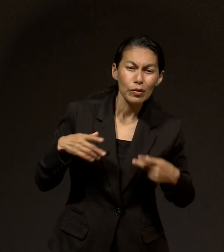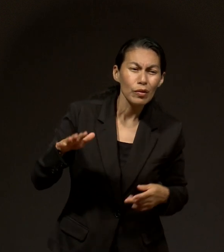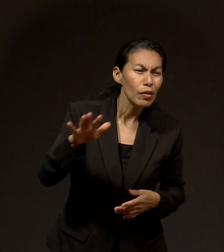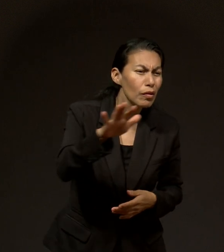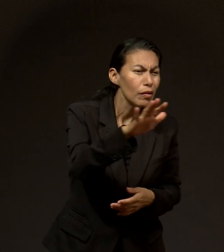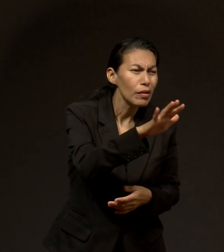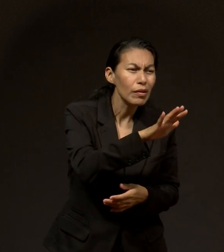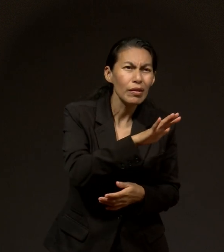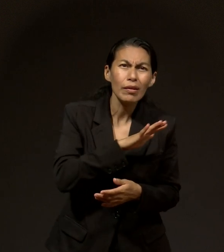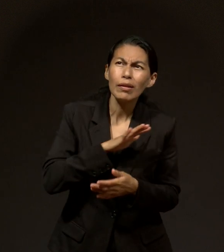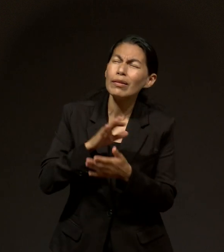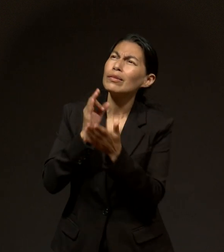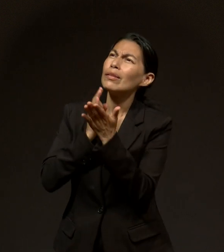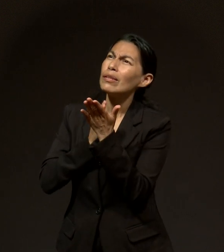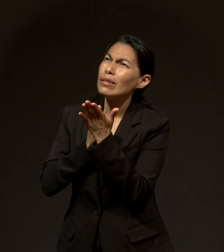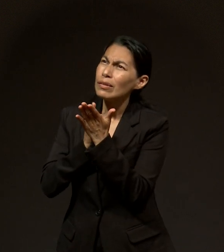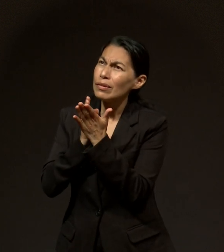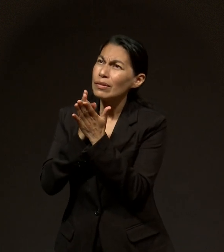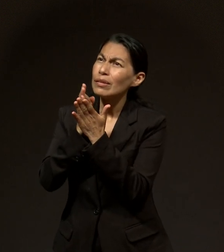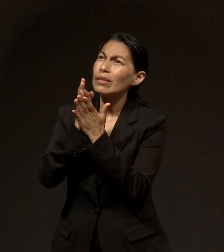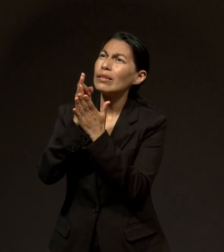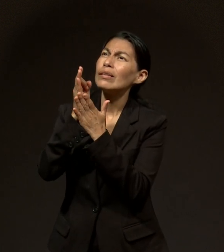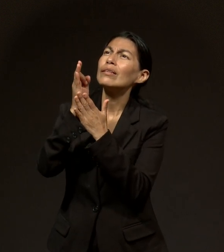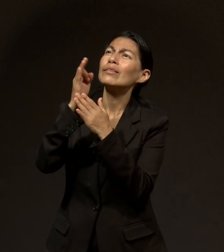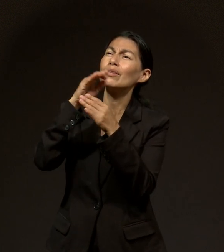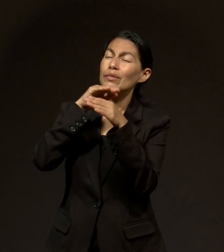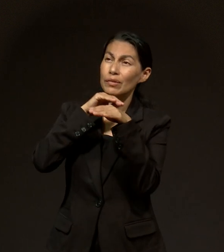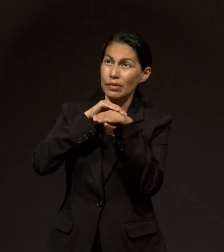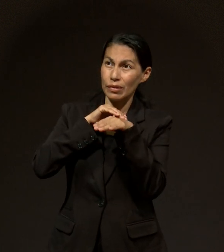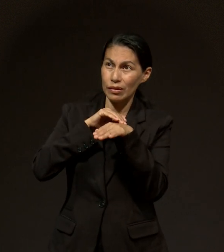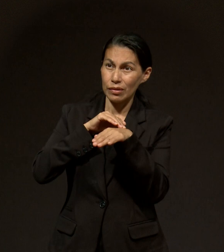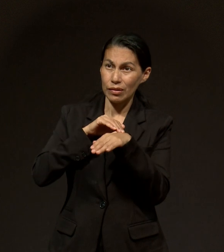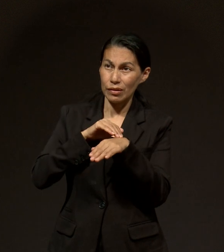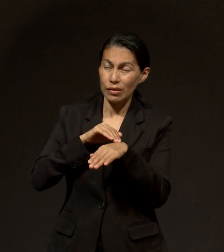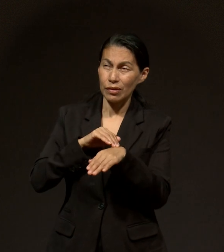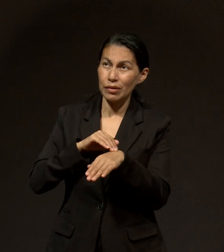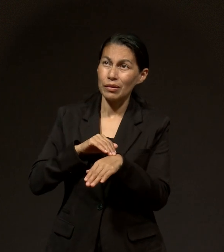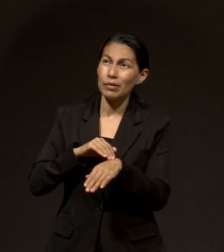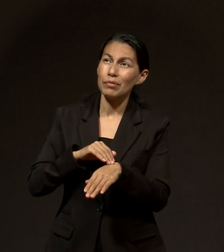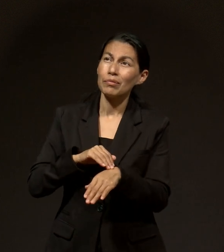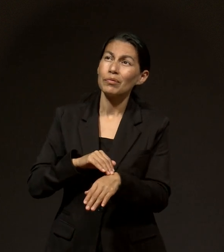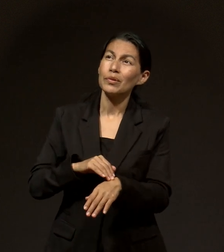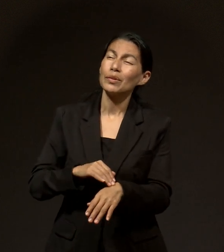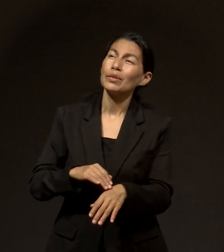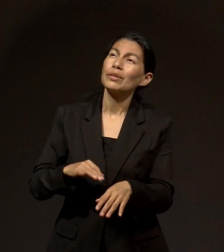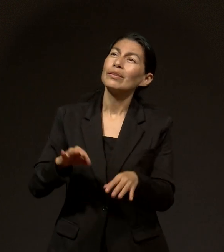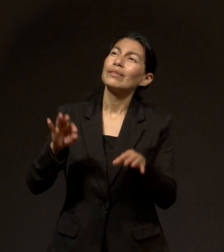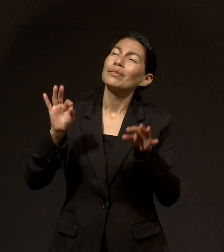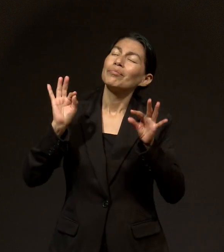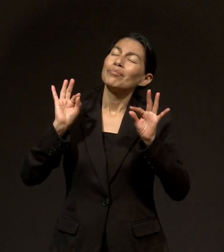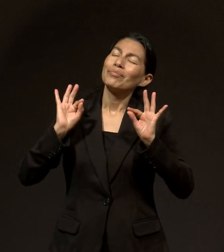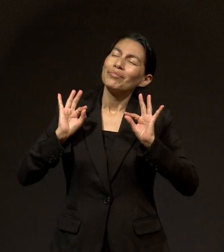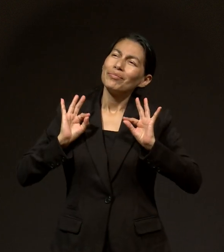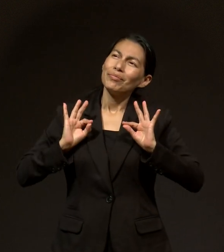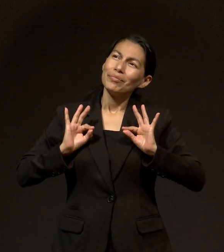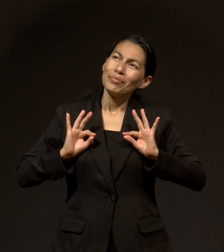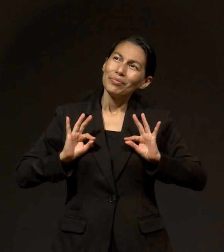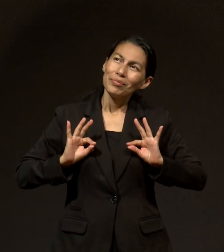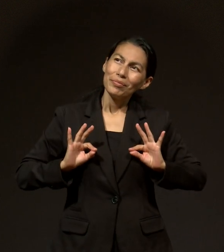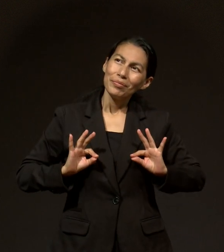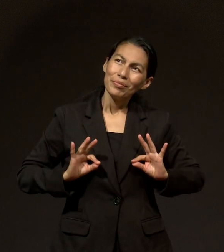descansamos Los que buscamos la senda de